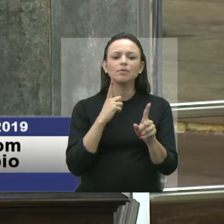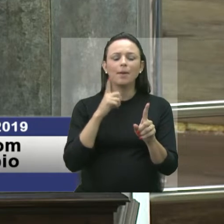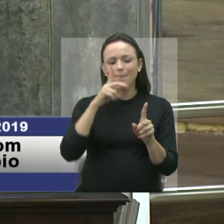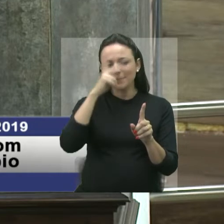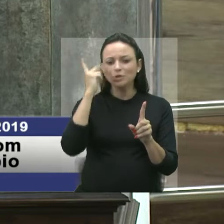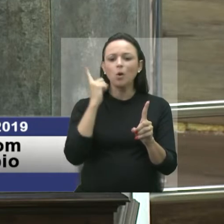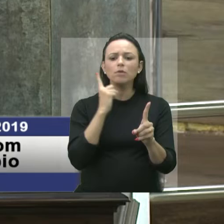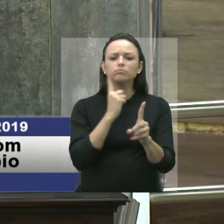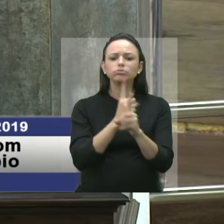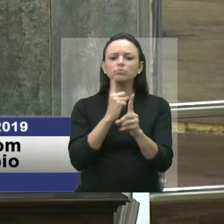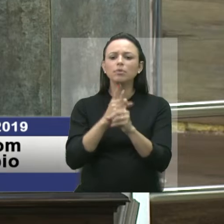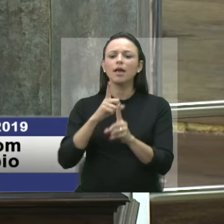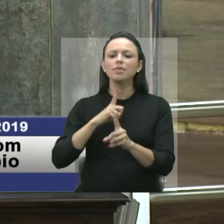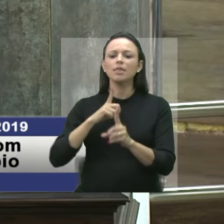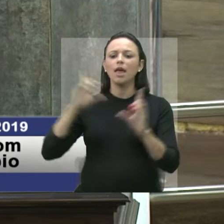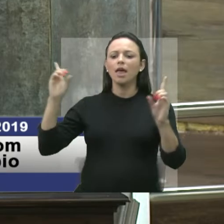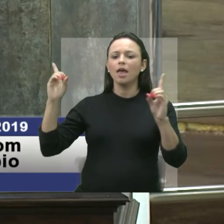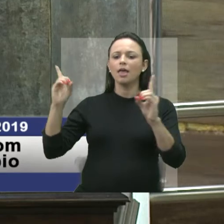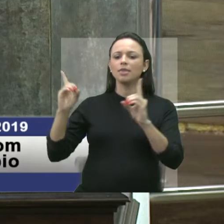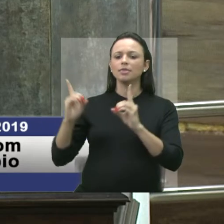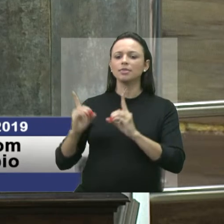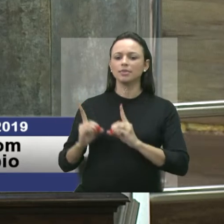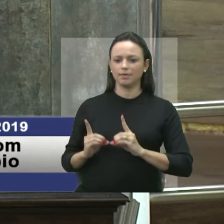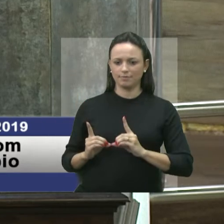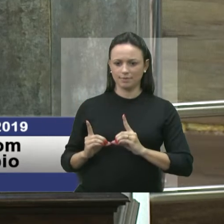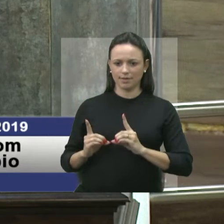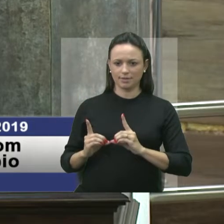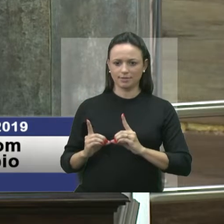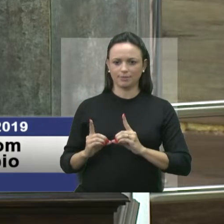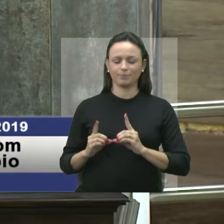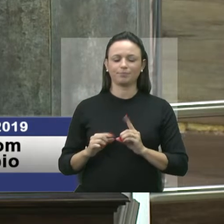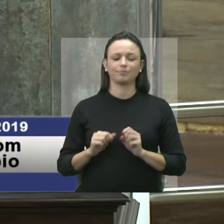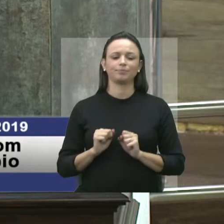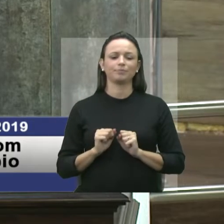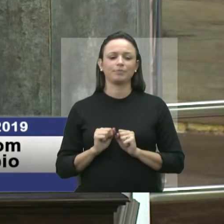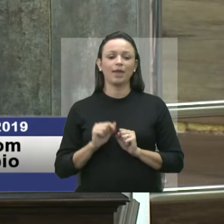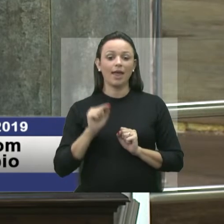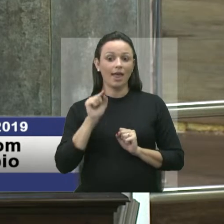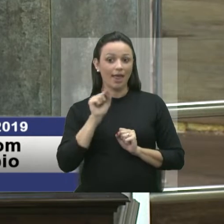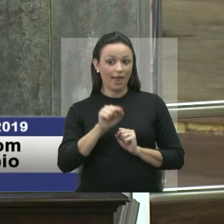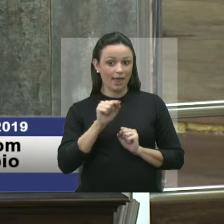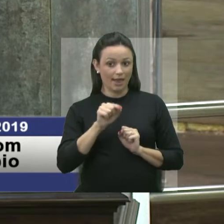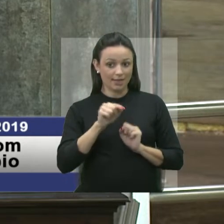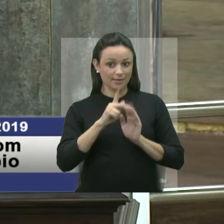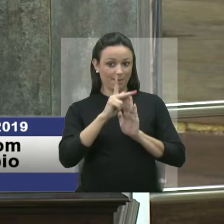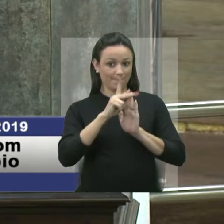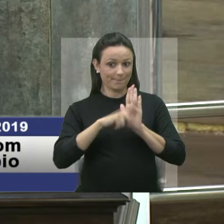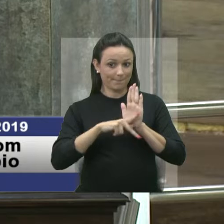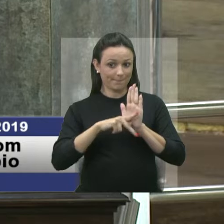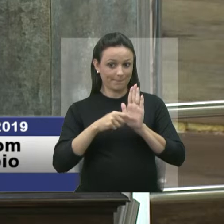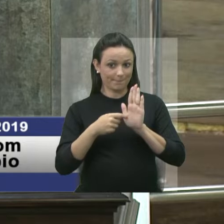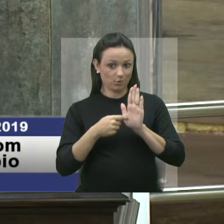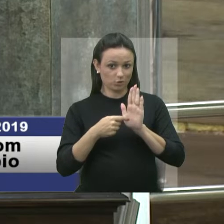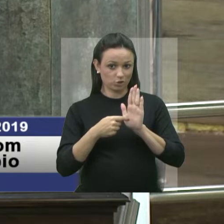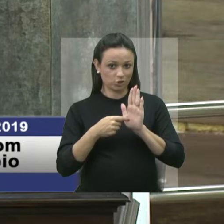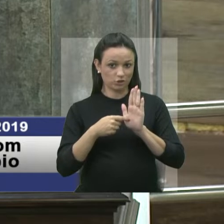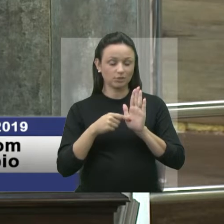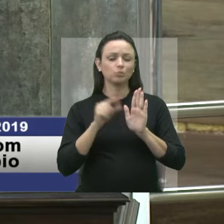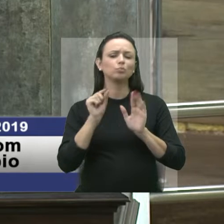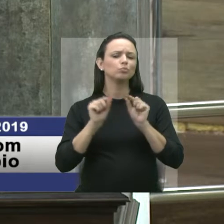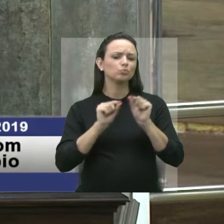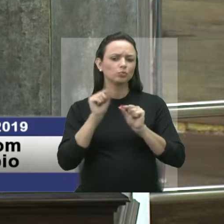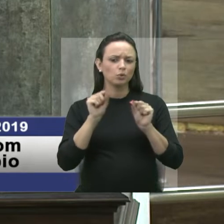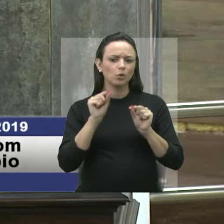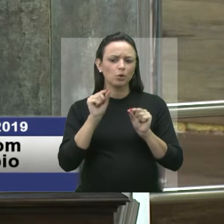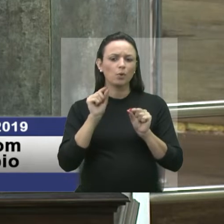pessoa deficiente. Esse projeto, senhora Presidente, foi uma solicitação